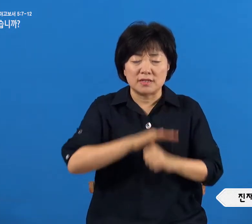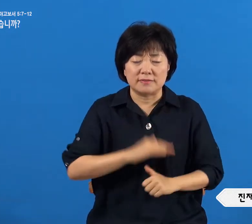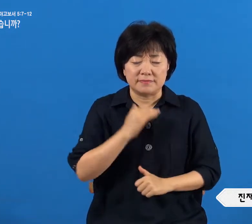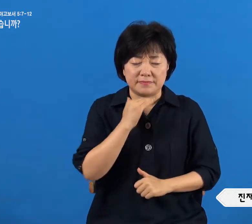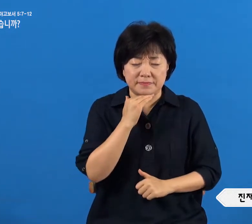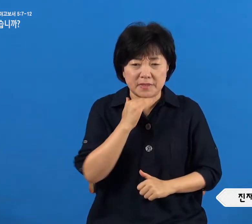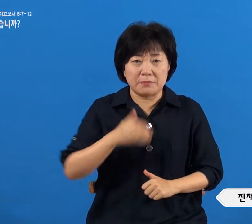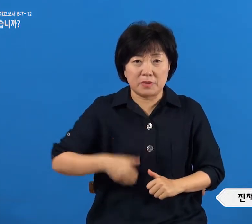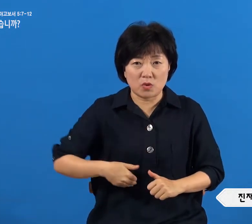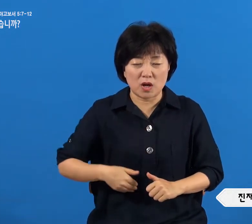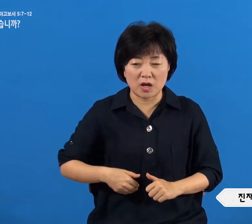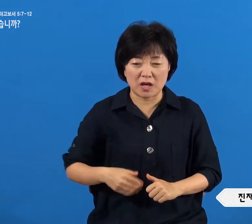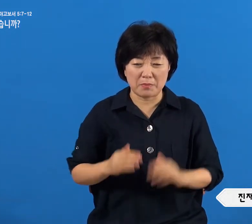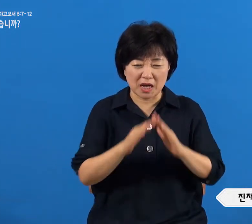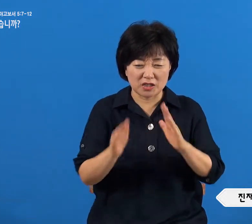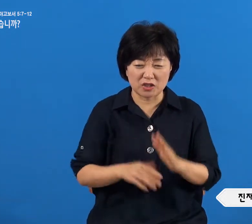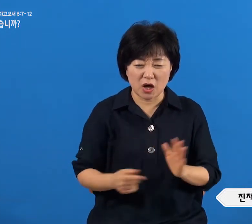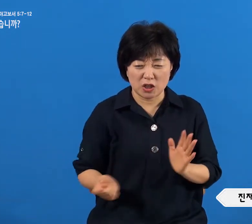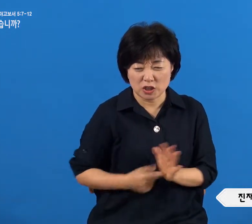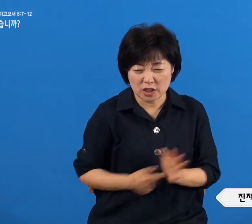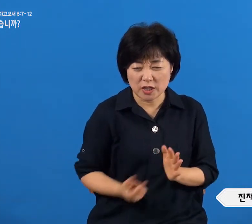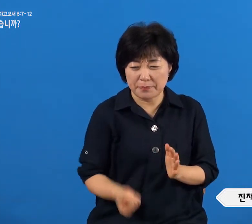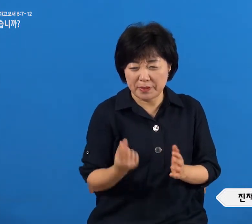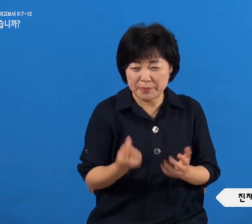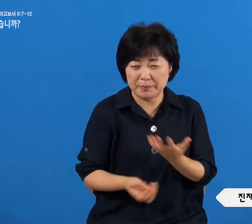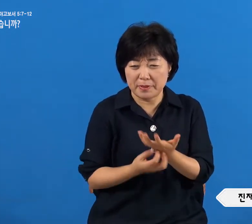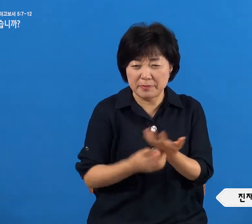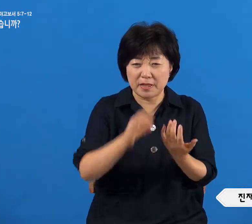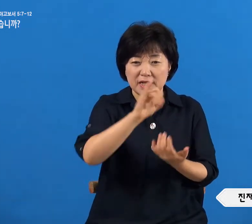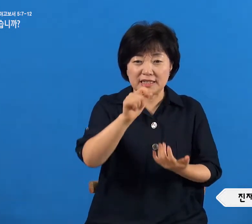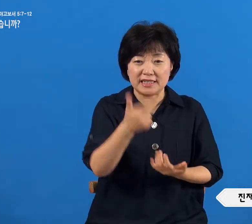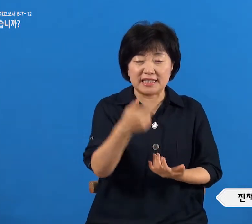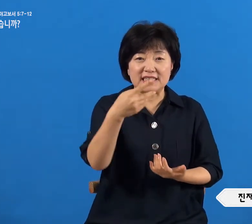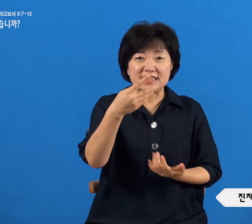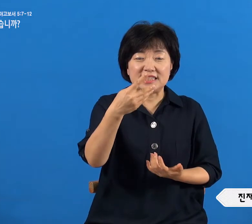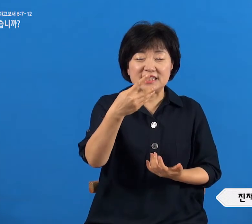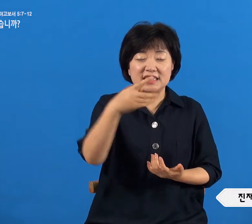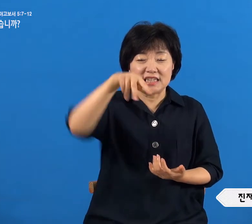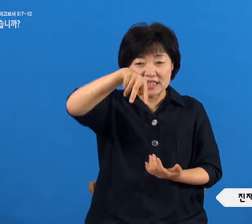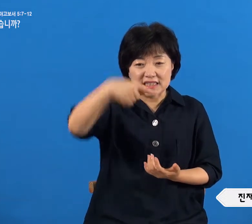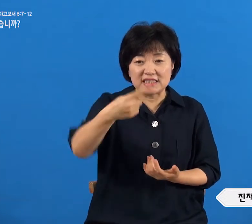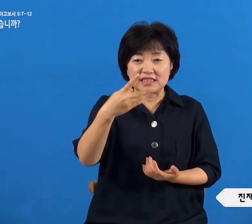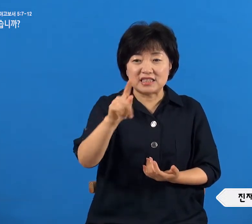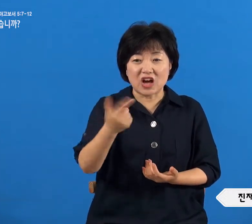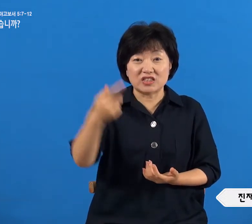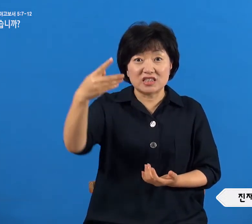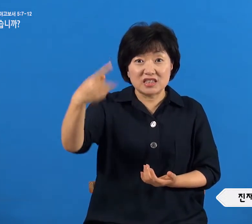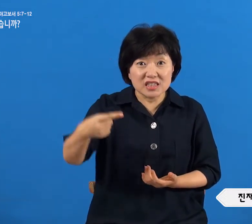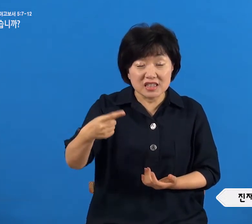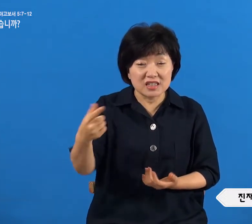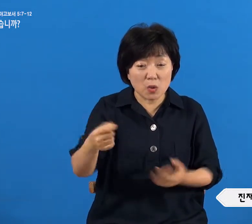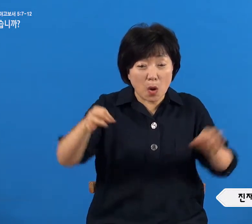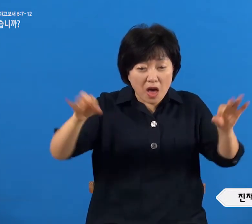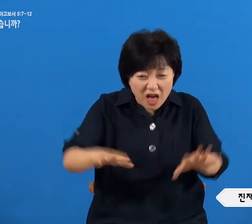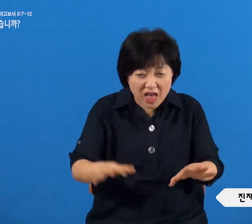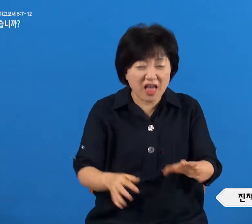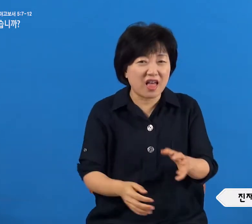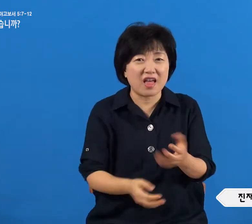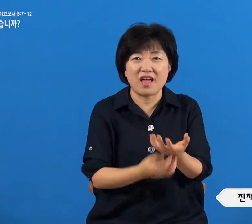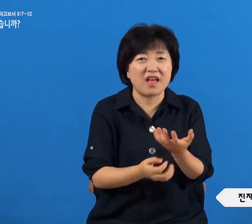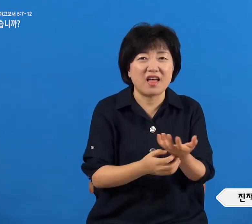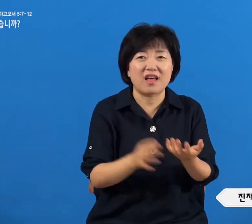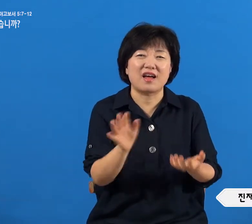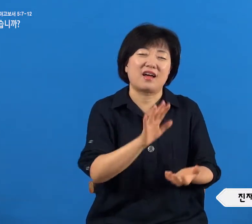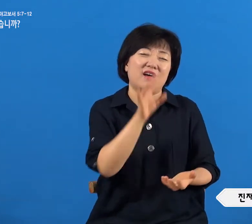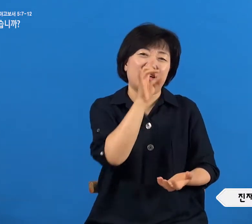필요합니다. 인스턴트로 한순간에 이루어지지 않습니다. 하나님의 시간을 기다리며 오래